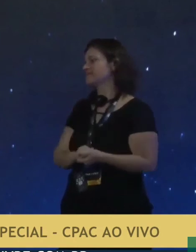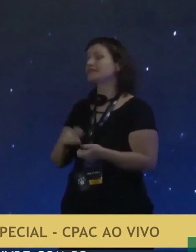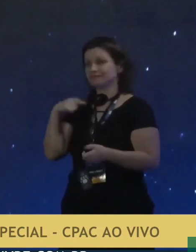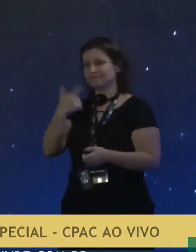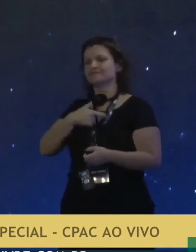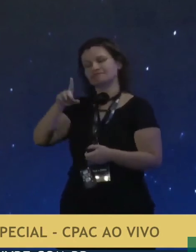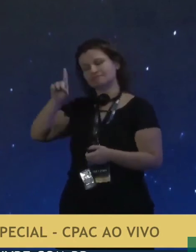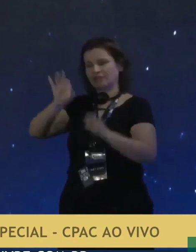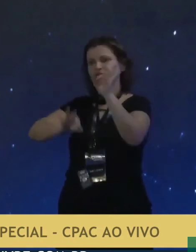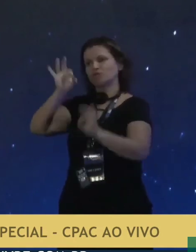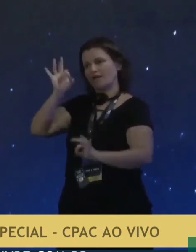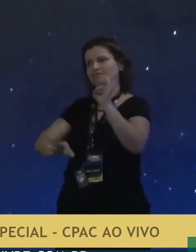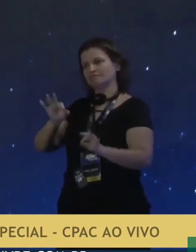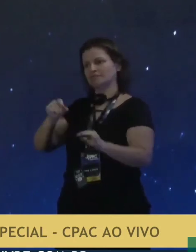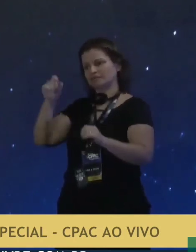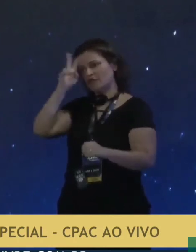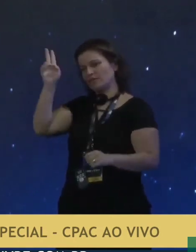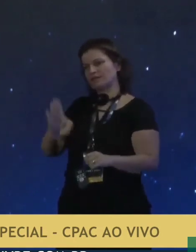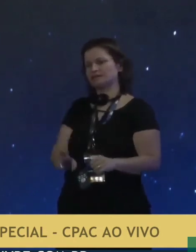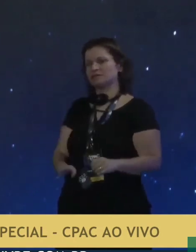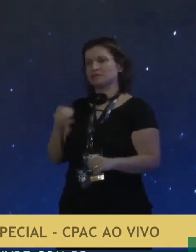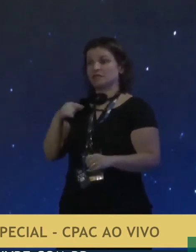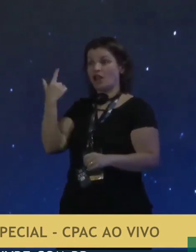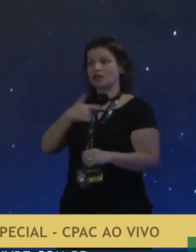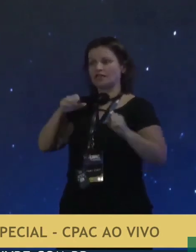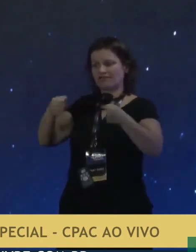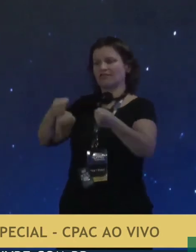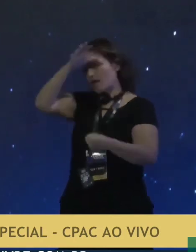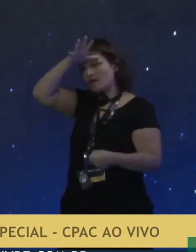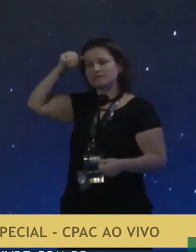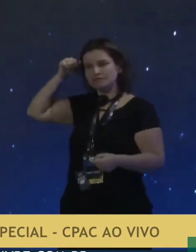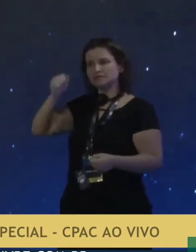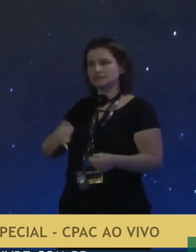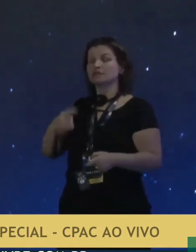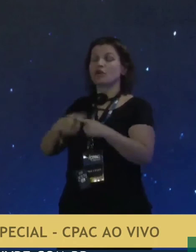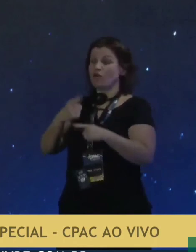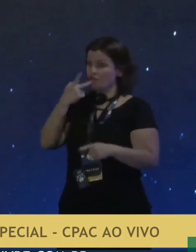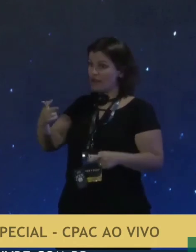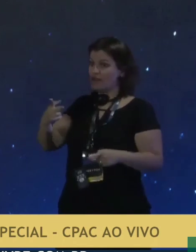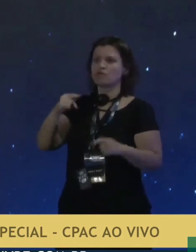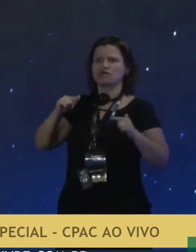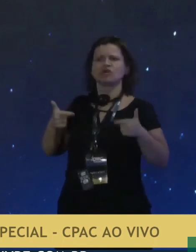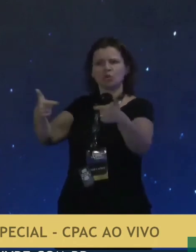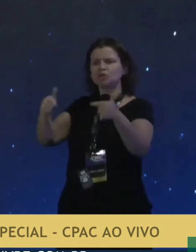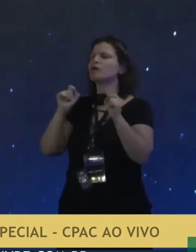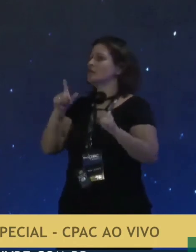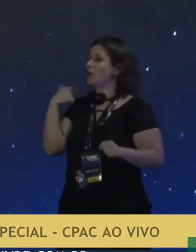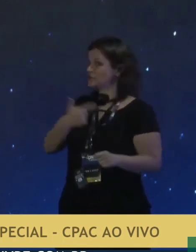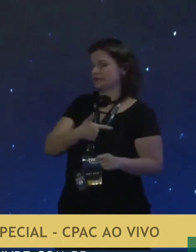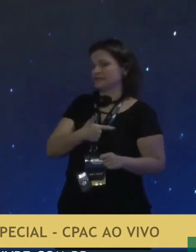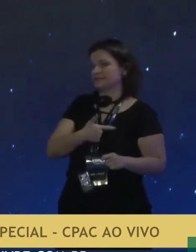Perante Deus e perante o Brasil, a história do Brasil, se nós não cumprirmos, nós soubermos defender a nossa Amazônia. Porque, como eu disse, a grande batalha